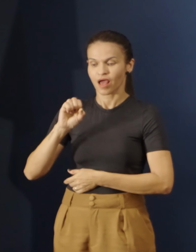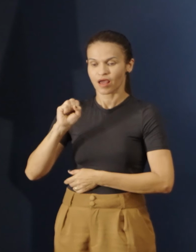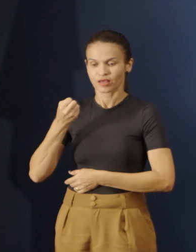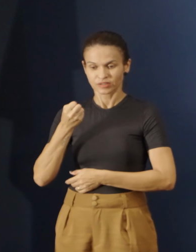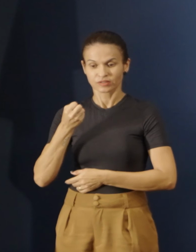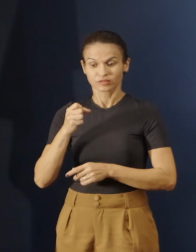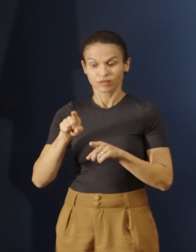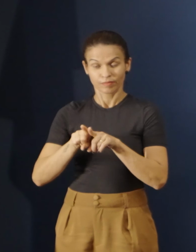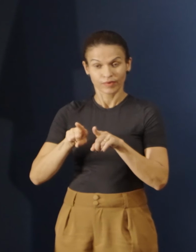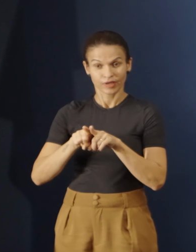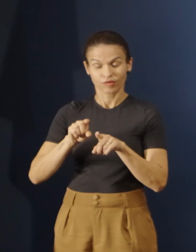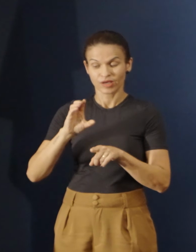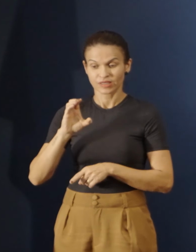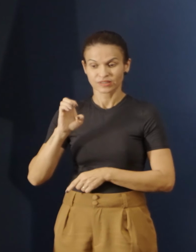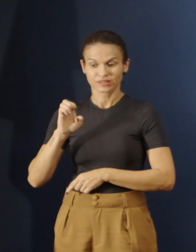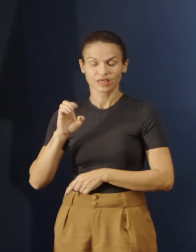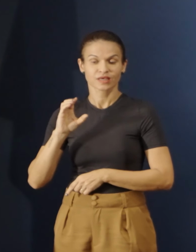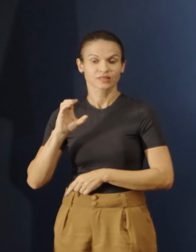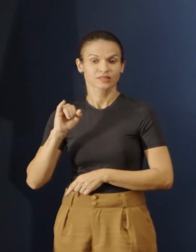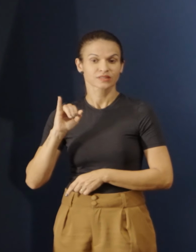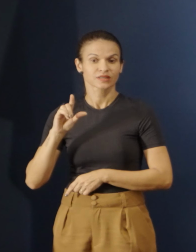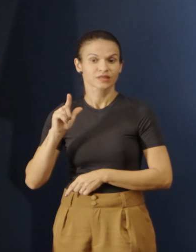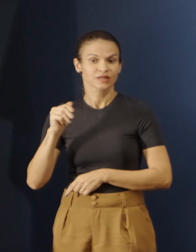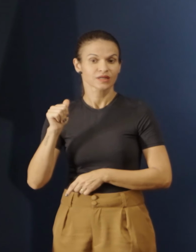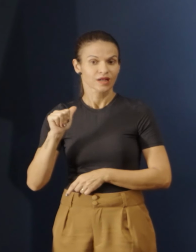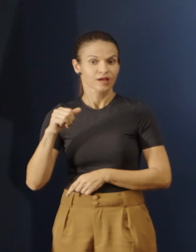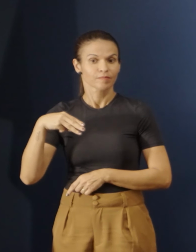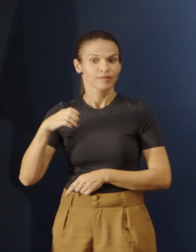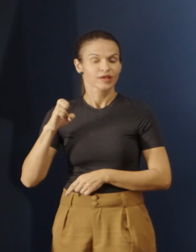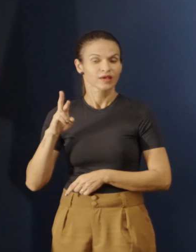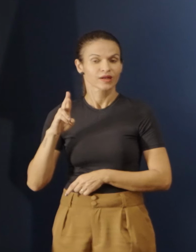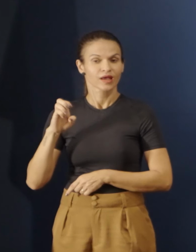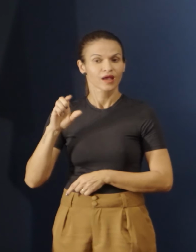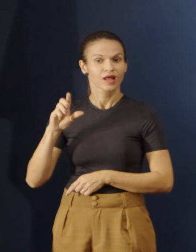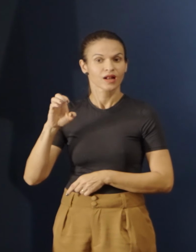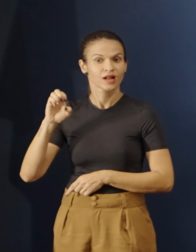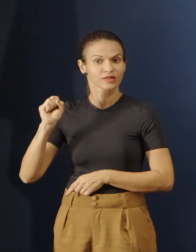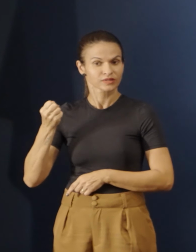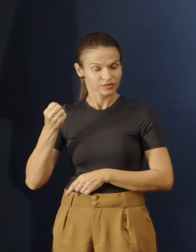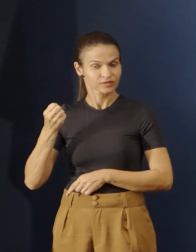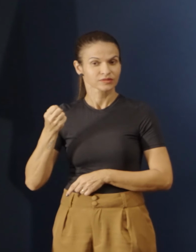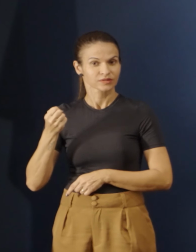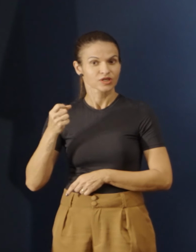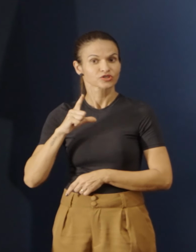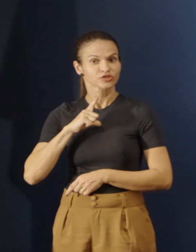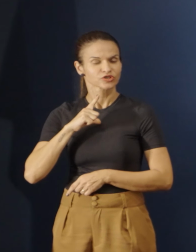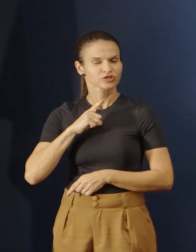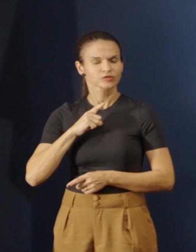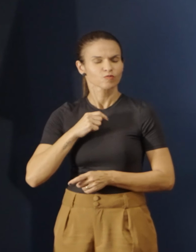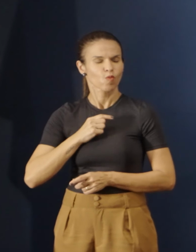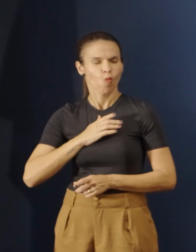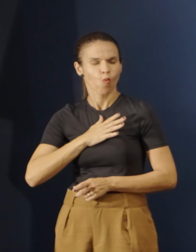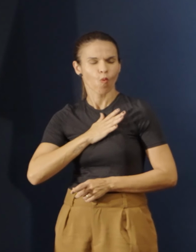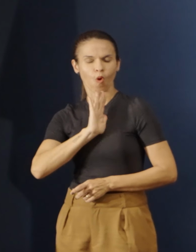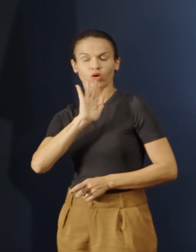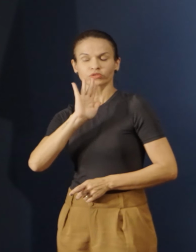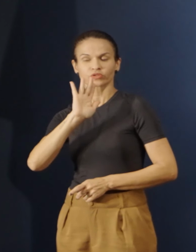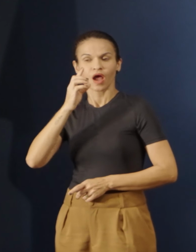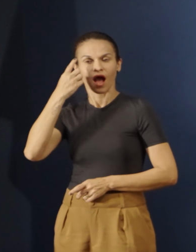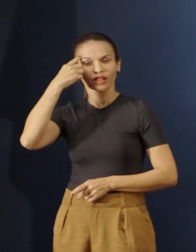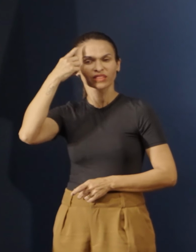Cecília Meirelles, que a Laís também se correspondeu um tempo com a Cecília Meirelles. A Cecília Meirelles tinha verdadeiro horror à ideia